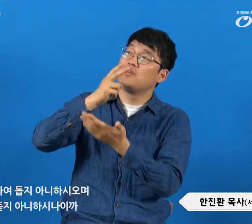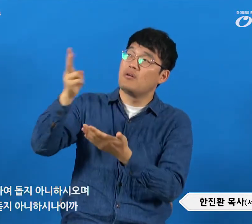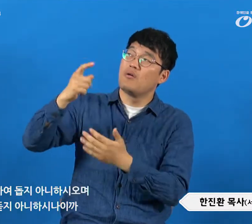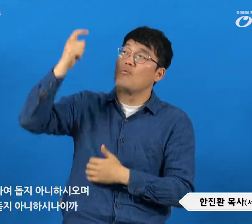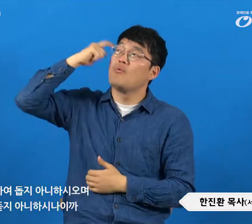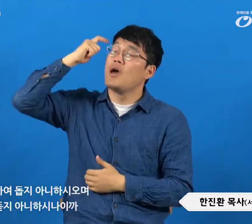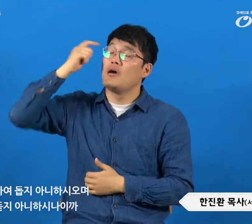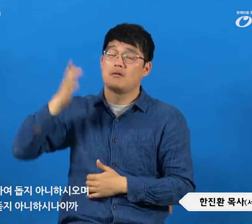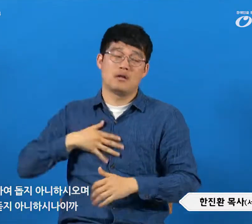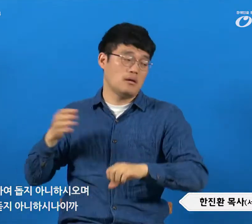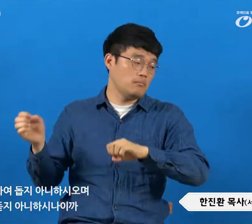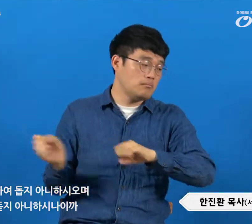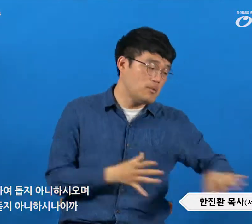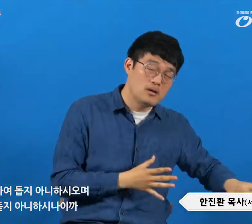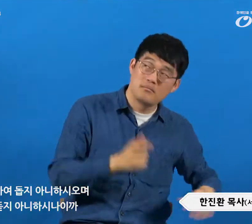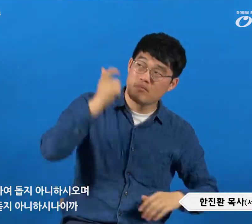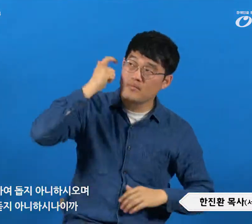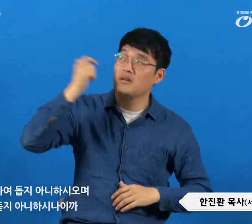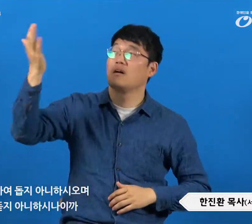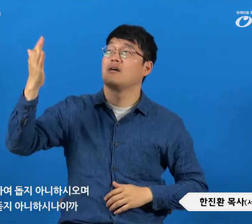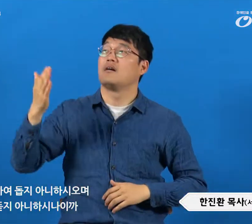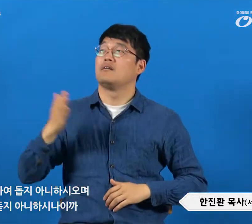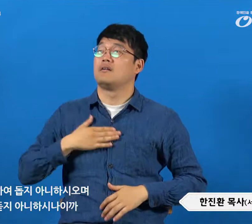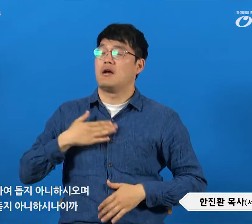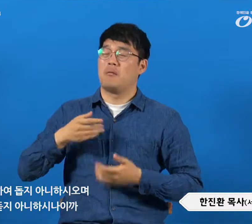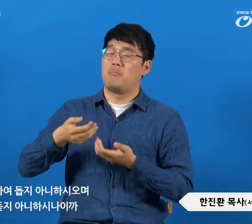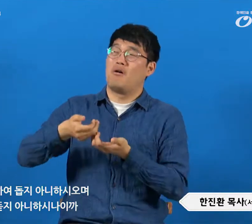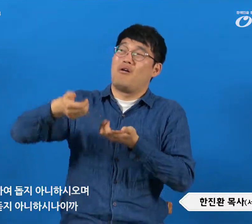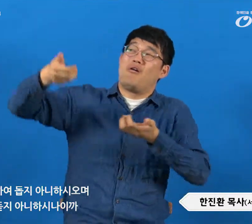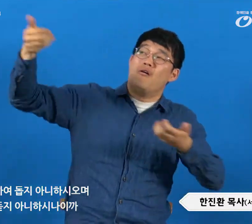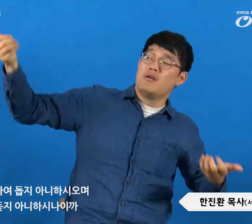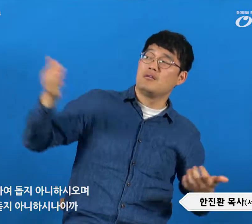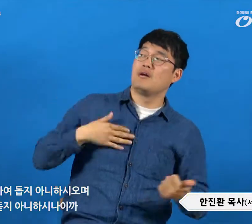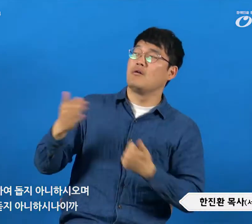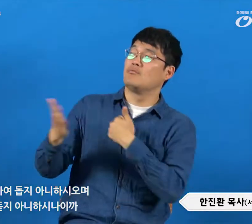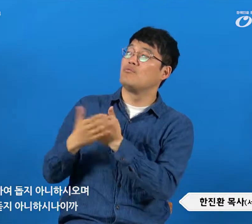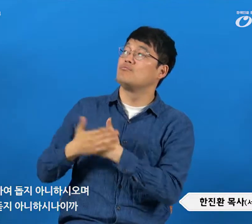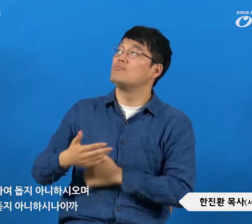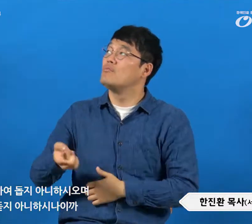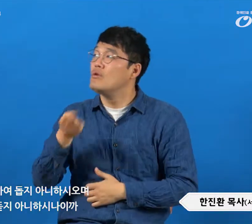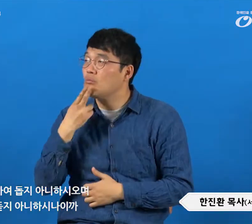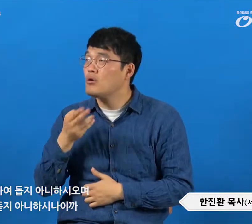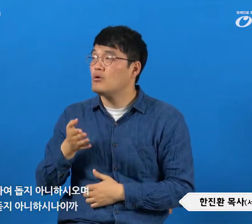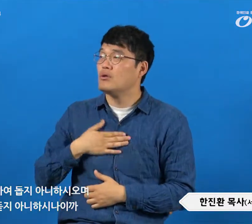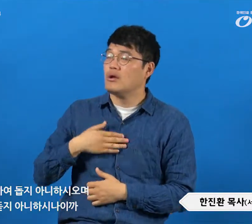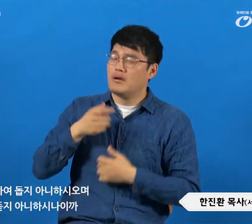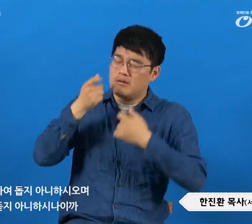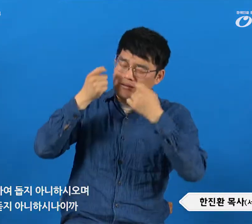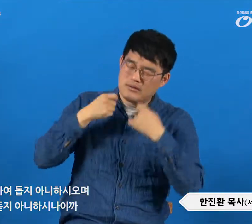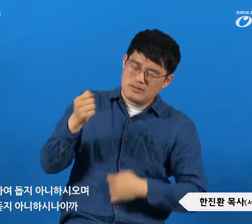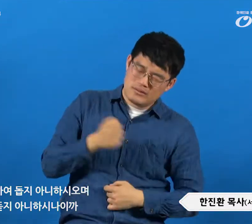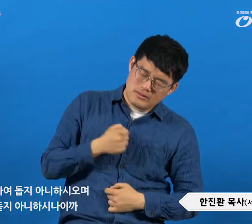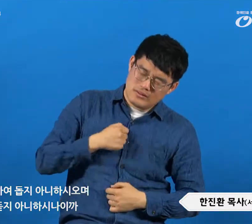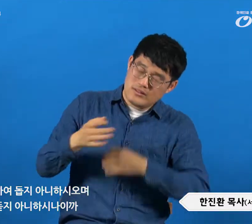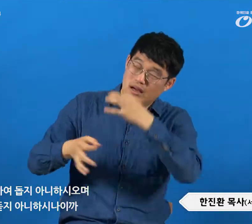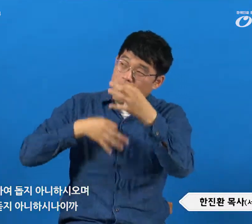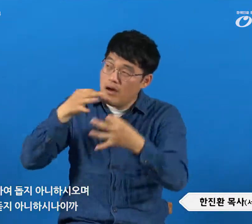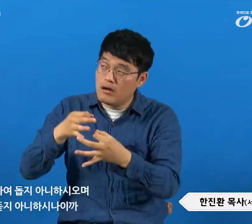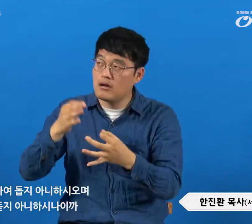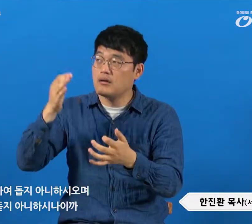나를 버리셨나이까? 어찌 나를 멀리하여 돕지 아니하시오며 내 신음소리를 듣지